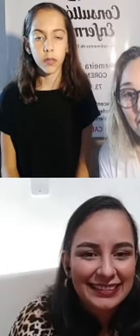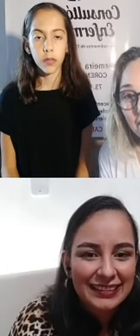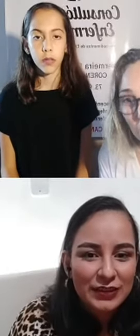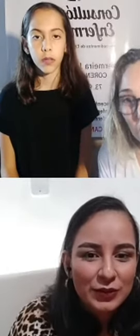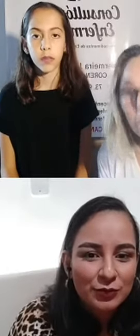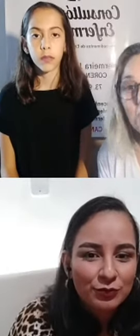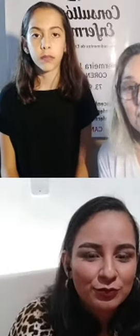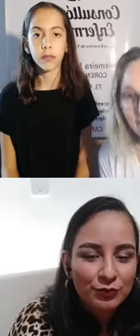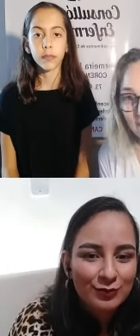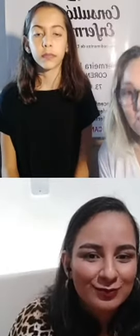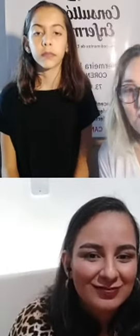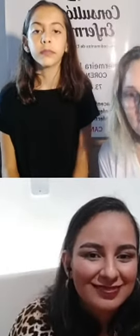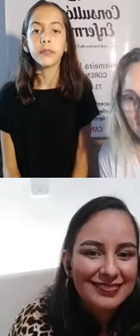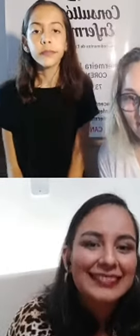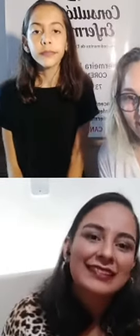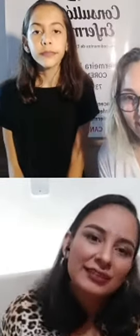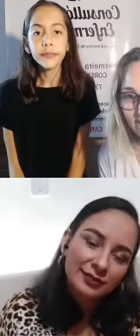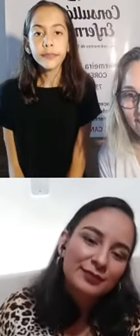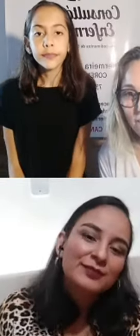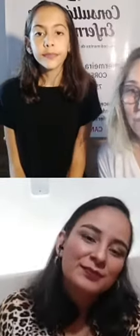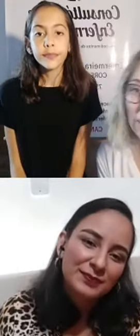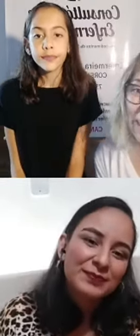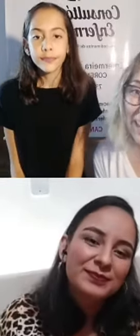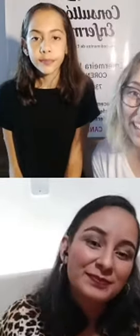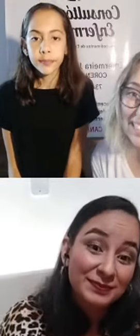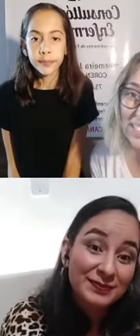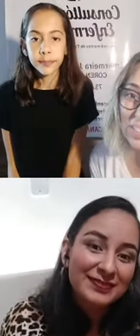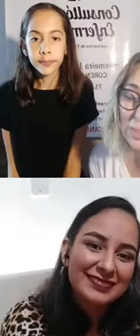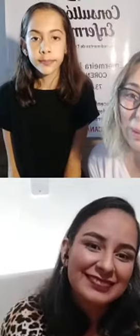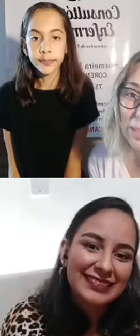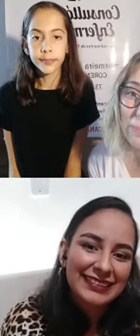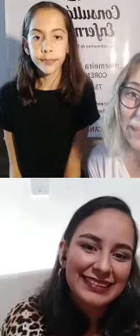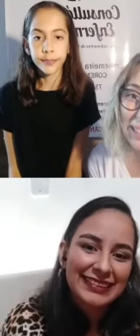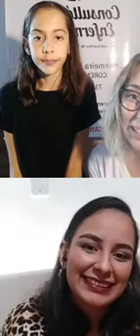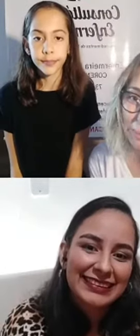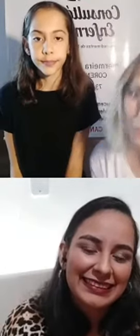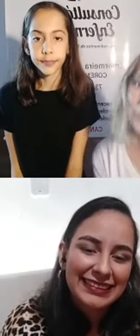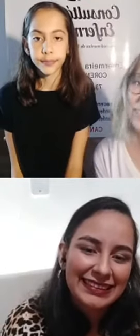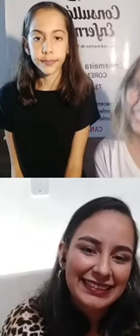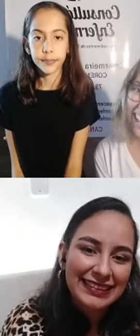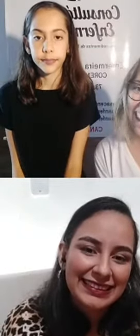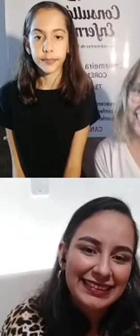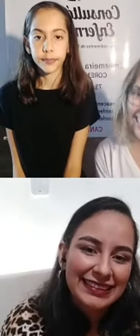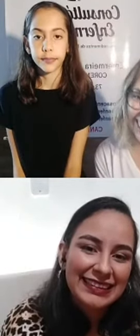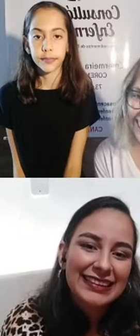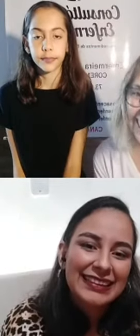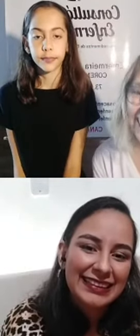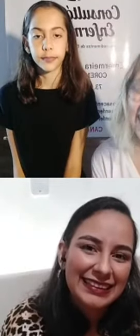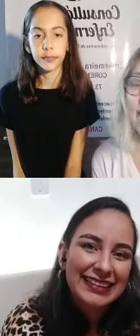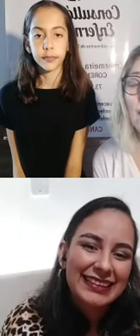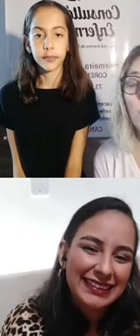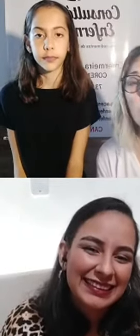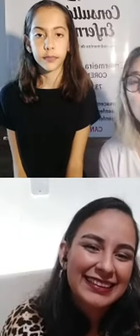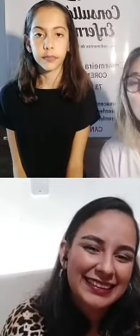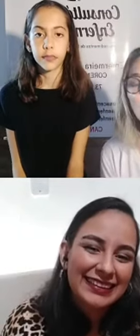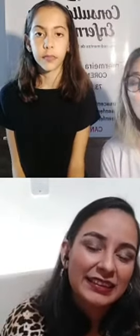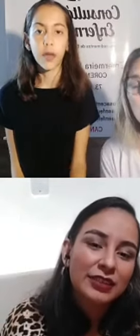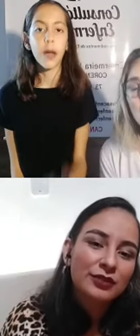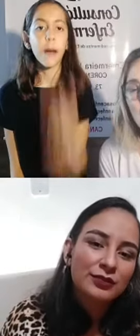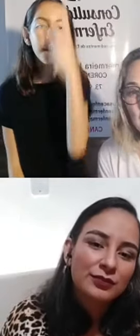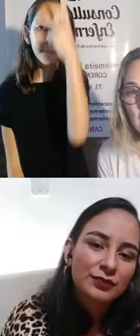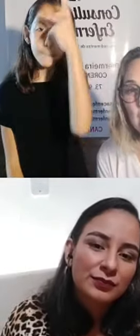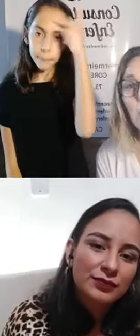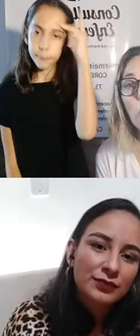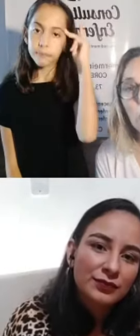não tem essa oportunidade de dizer, né? Então, quando aparece, a gente não pode perder a oportunidade. É uma pessoa de